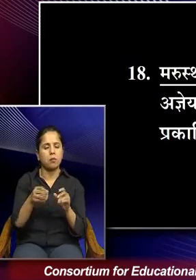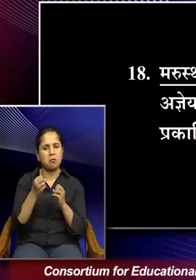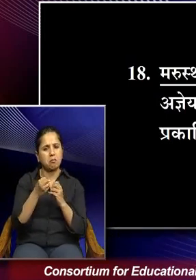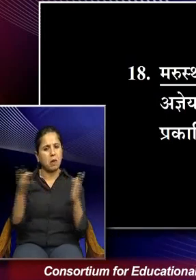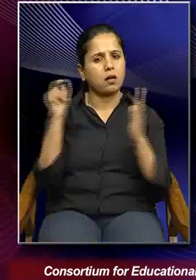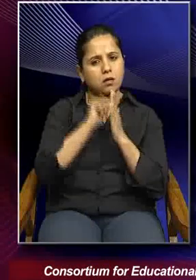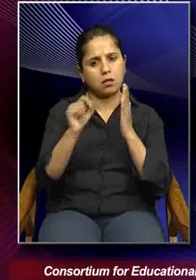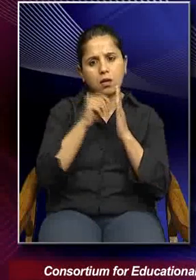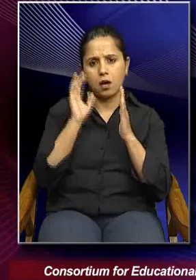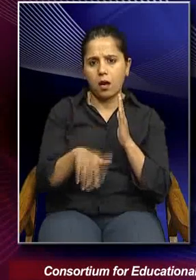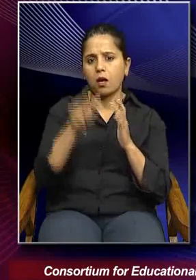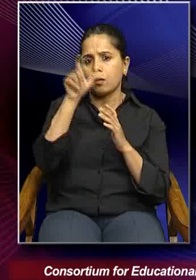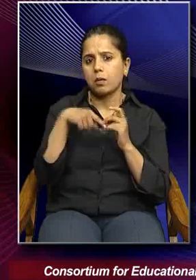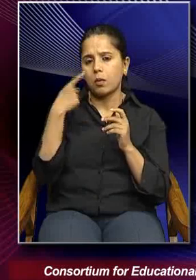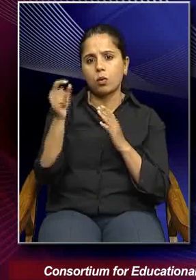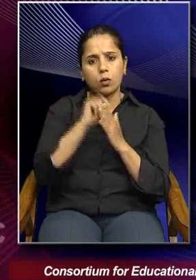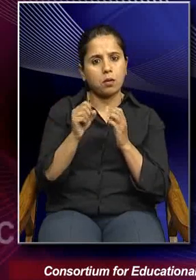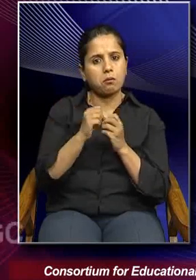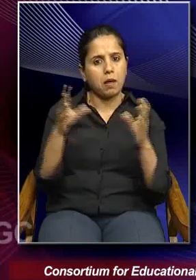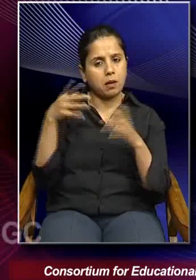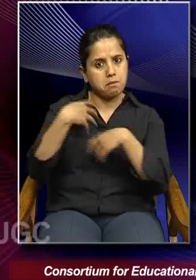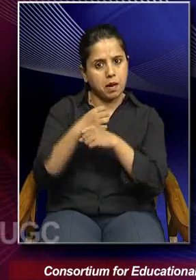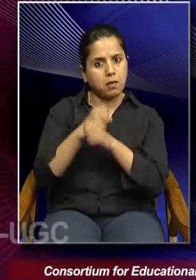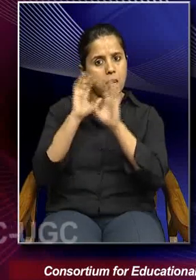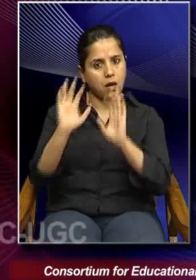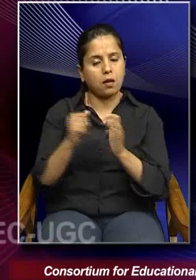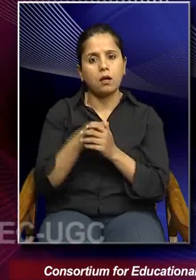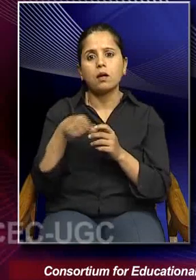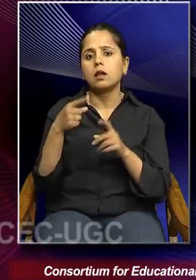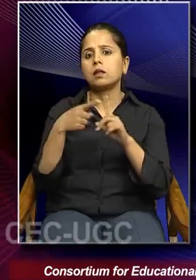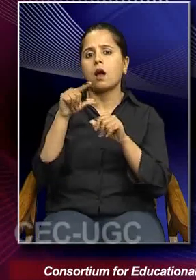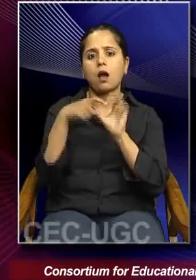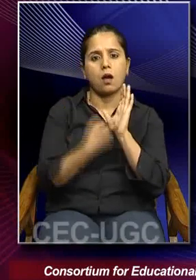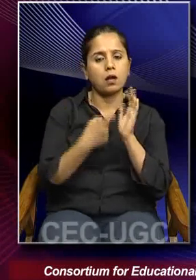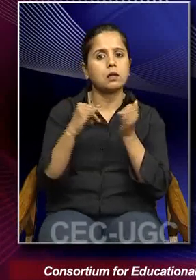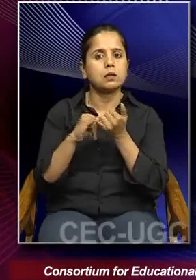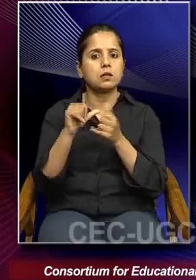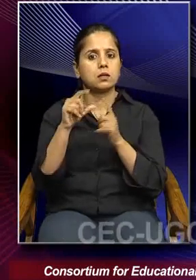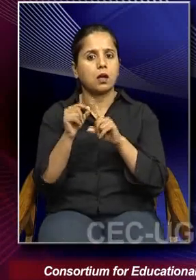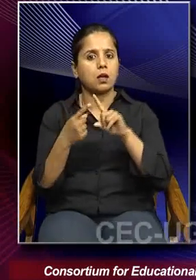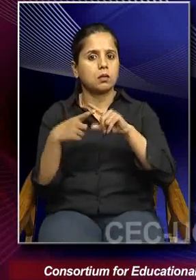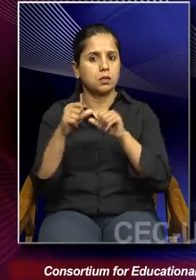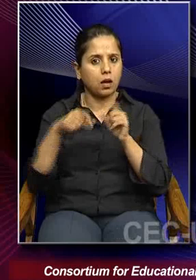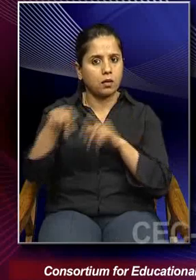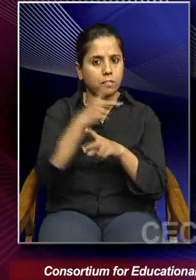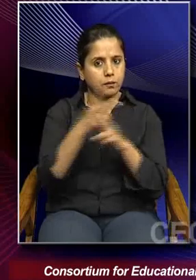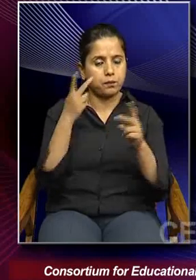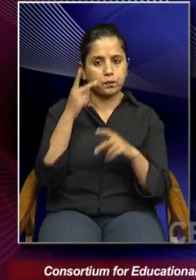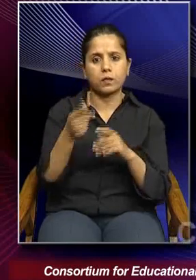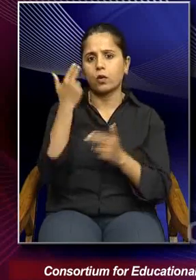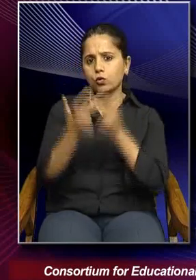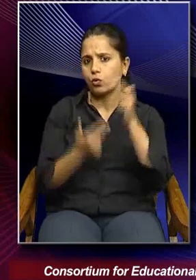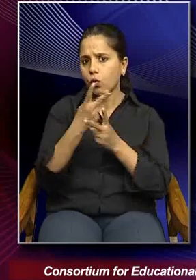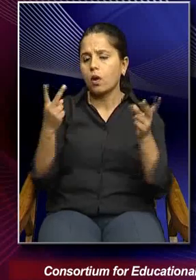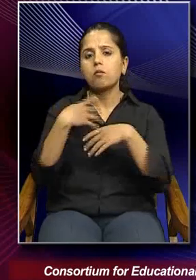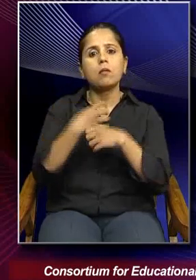कविताएं लिखी बहुत सी कविताओं का संपादन किया तार सप्तक प्रथम द्वितीय तृतीय चतुर्थ आदि और कहानी संग्रह